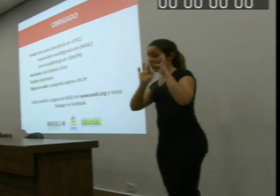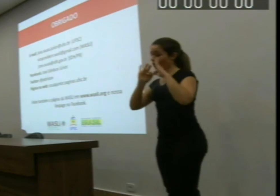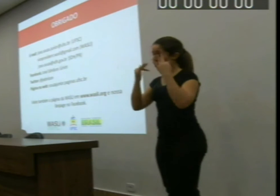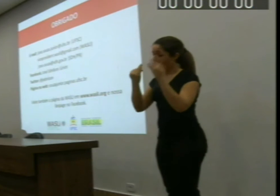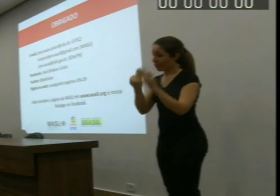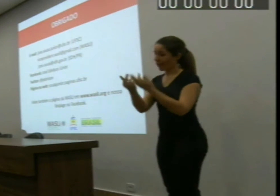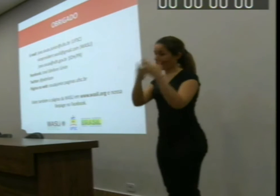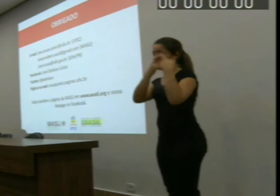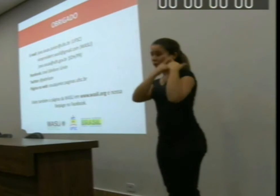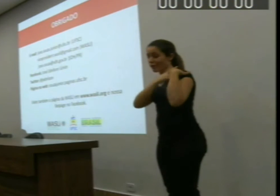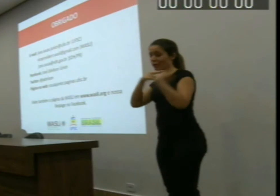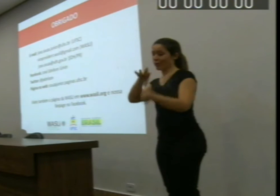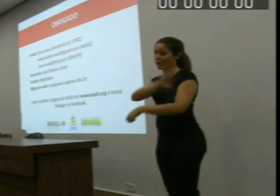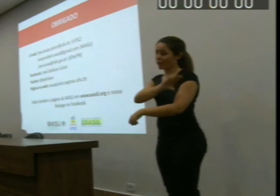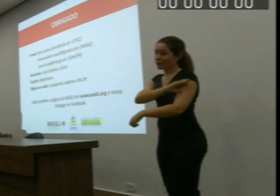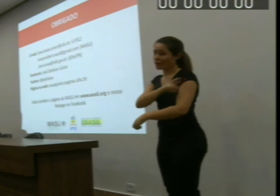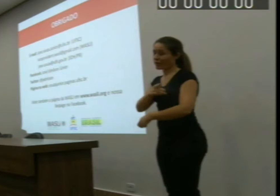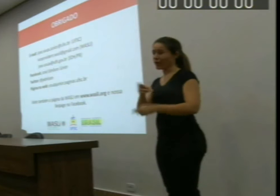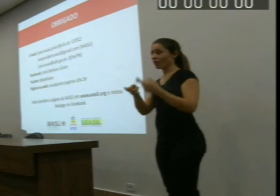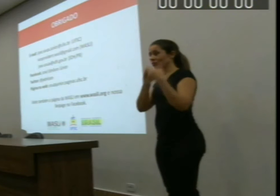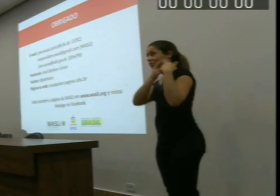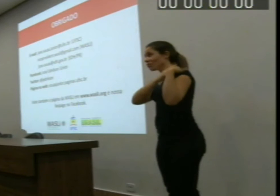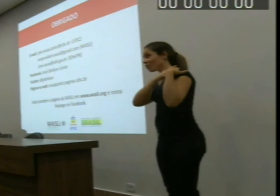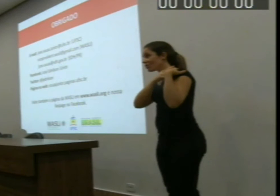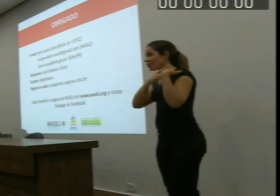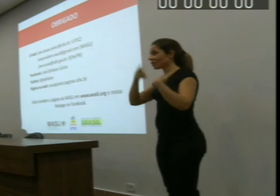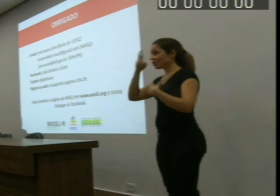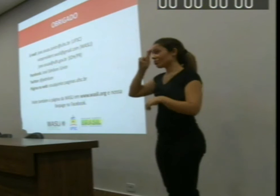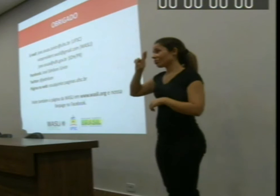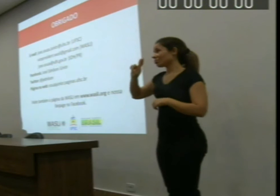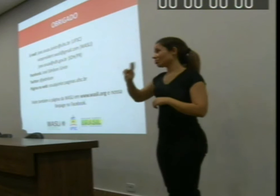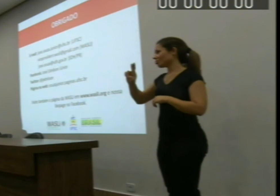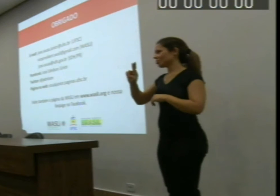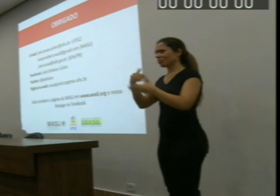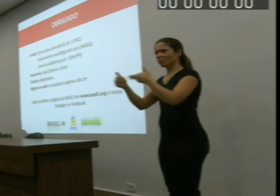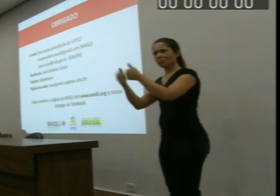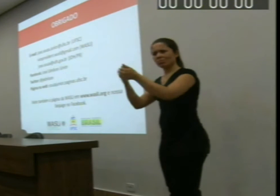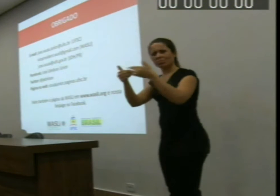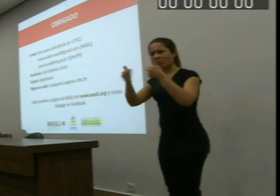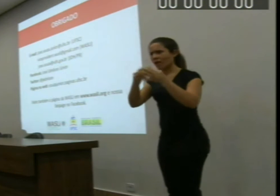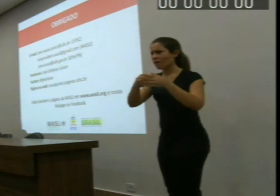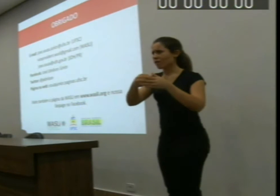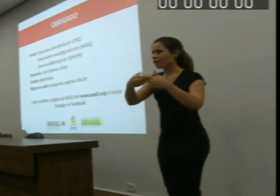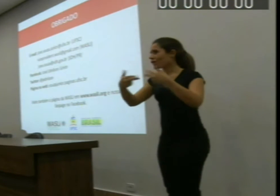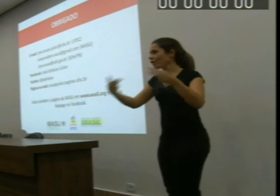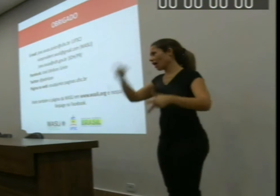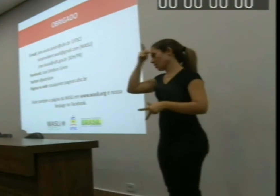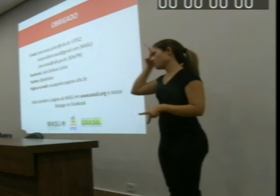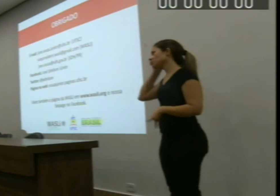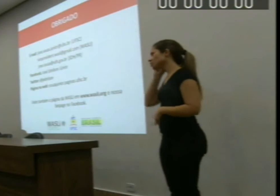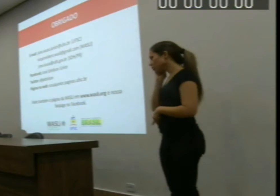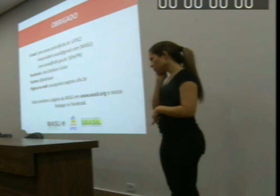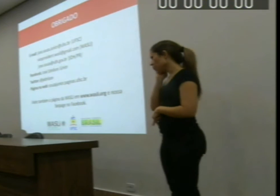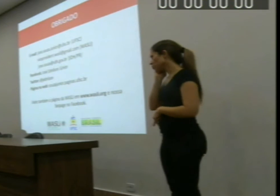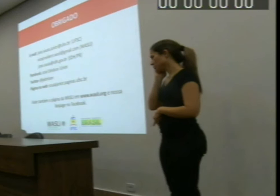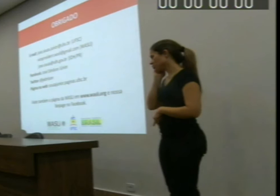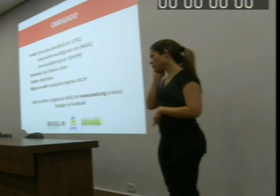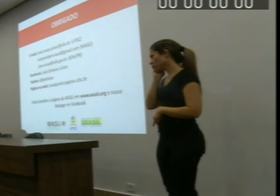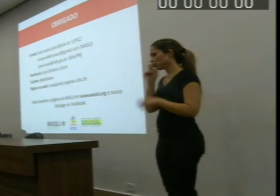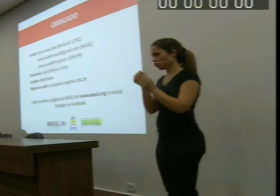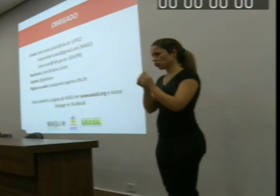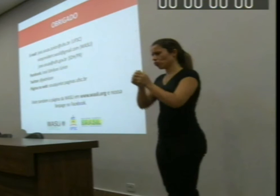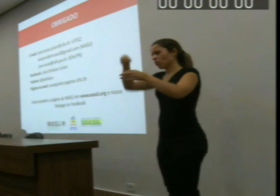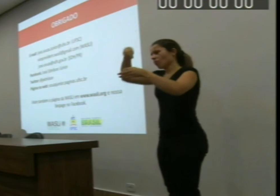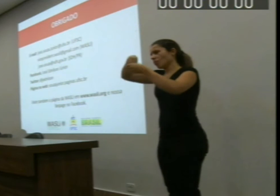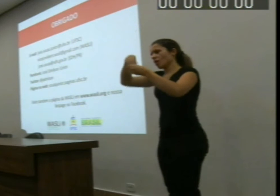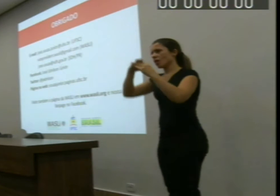Coordenação essa responsabilidade pode ser partilhada por inúmeros atores que participam do processo de escolarização das pessoas surdas